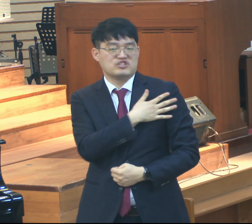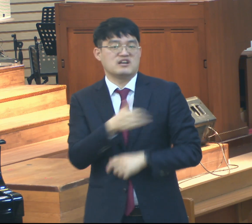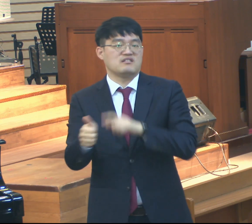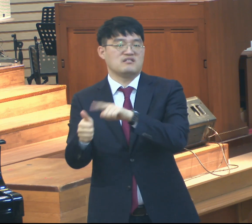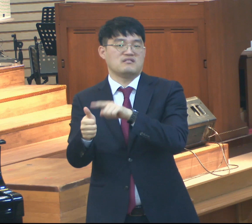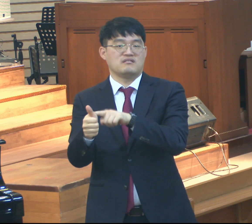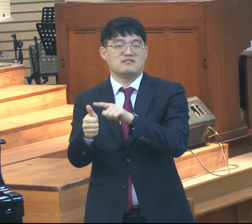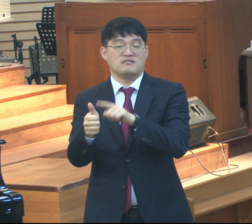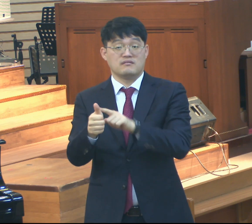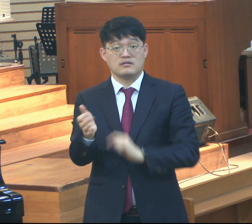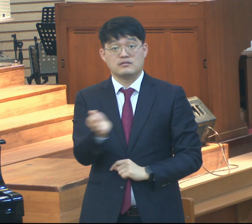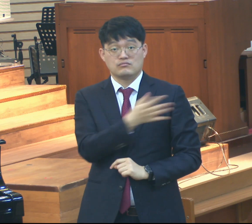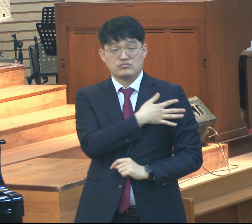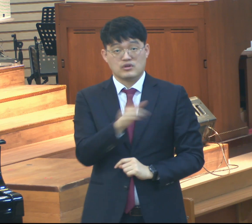출처는 성전이었죠.